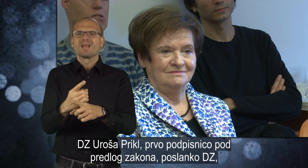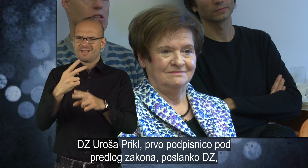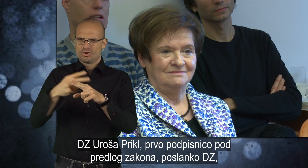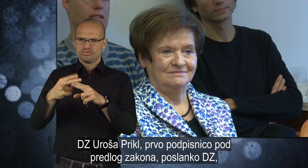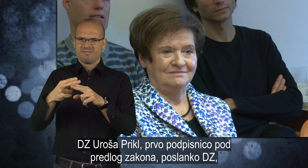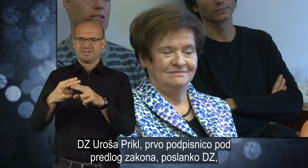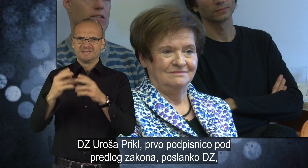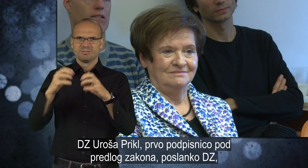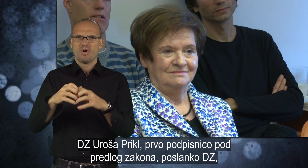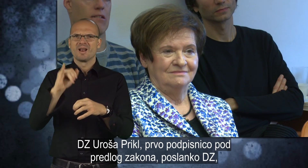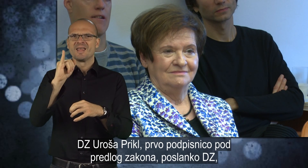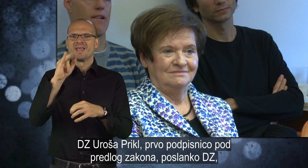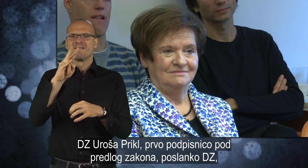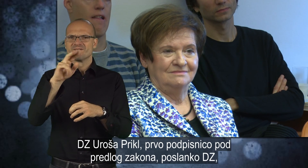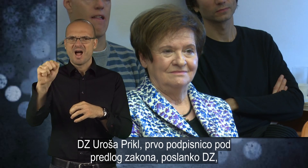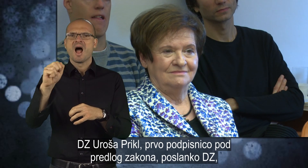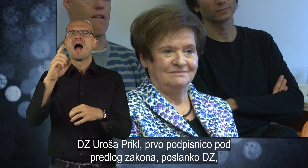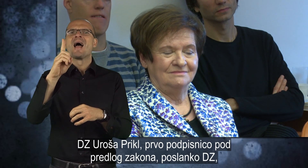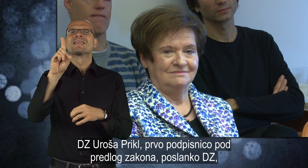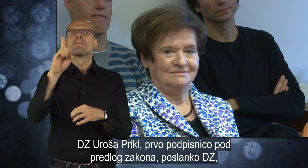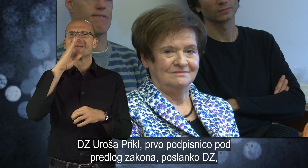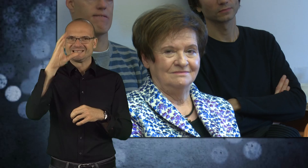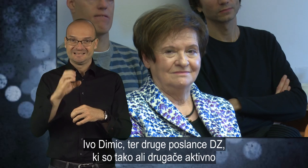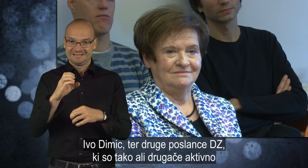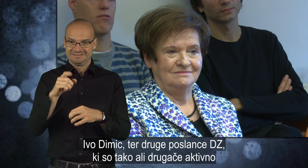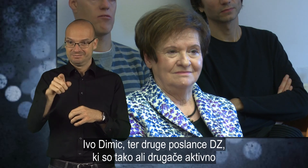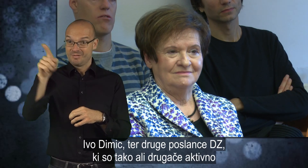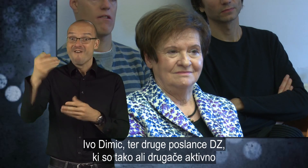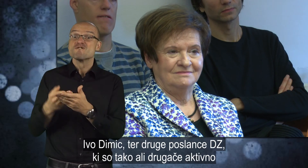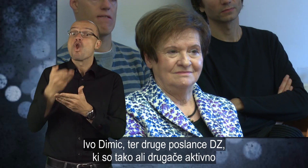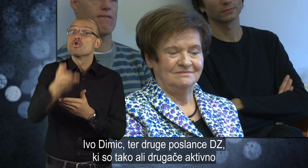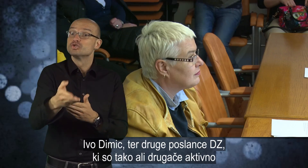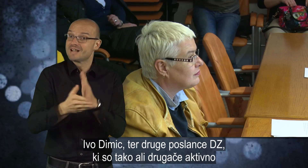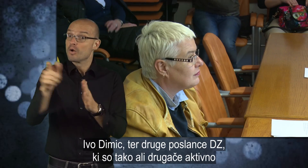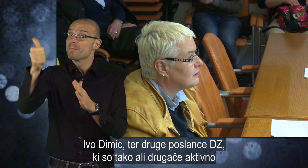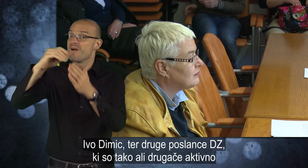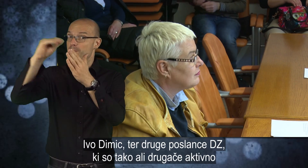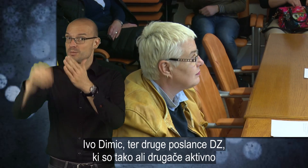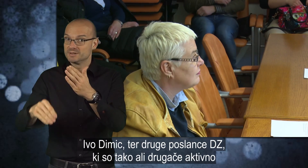Državnega zbora, ki so tako ali drugače aktivno sodelovali pri sprejetju zakona.